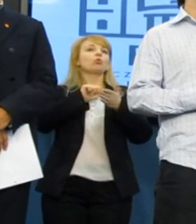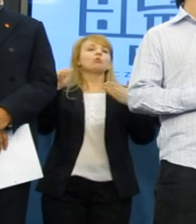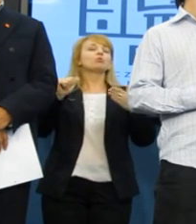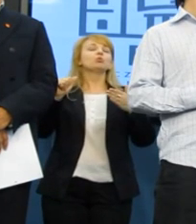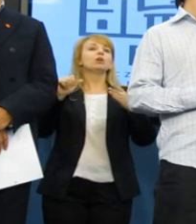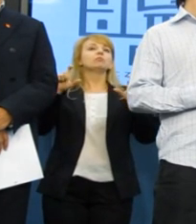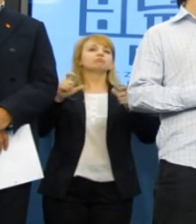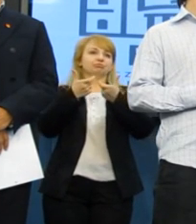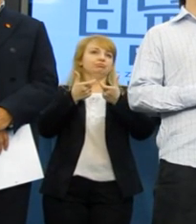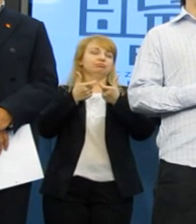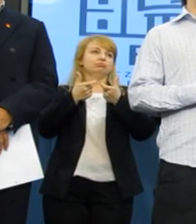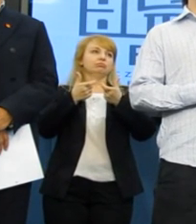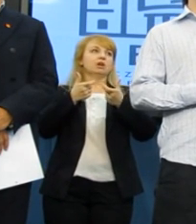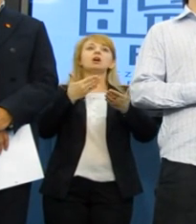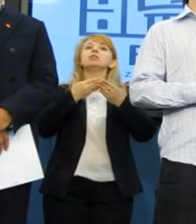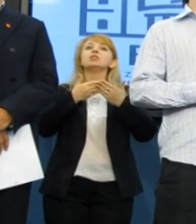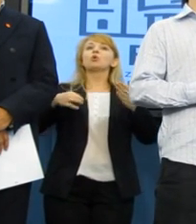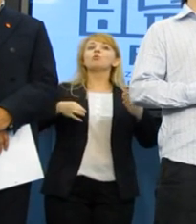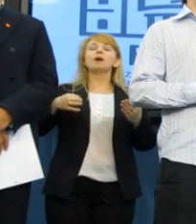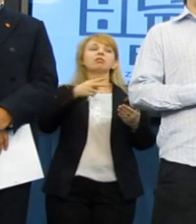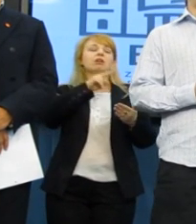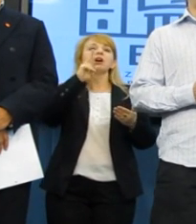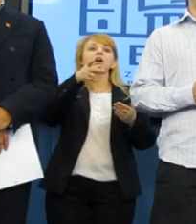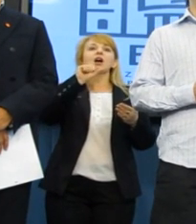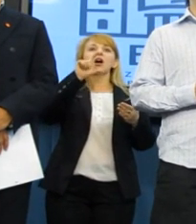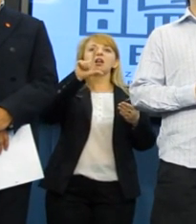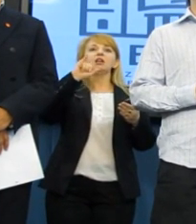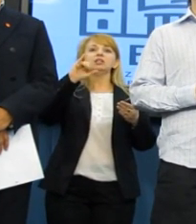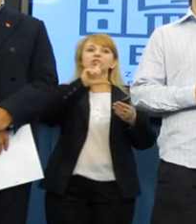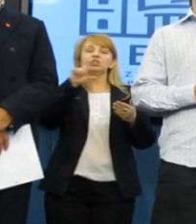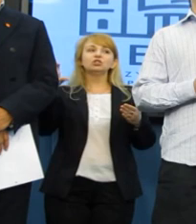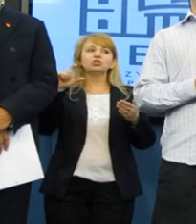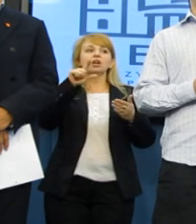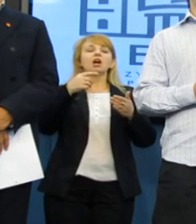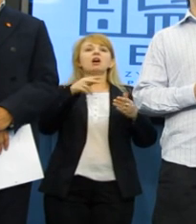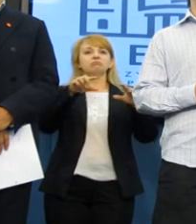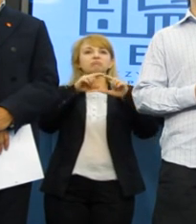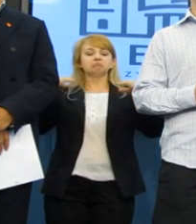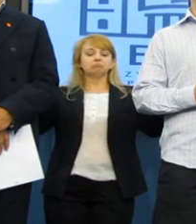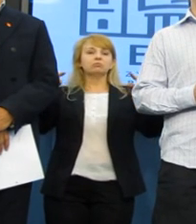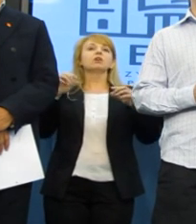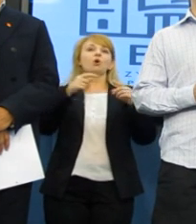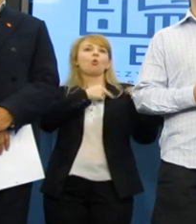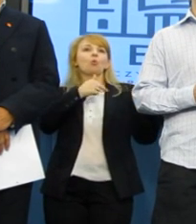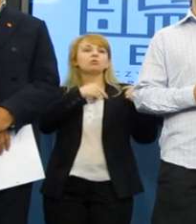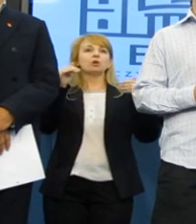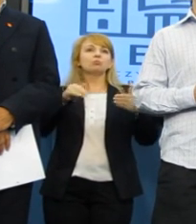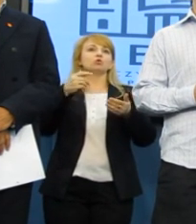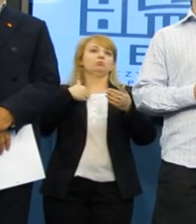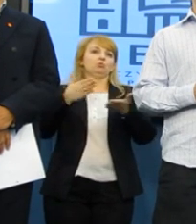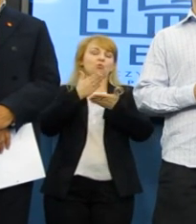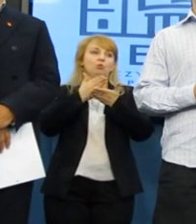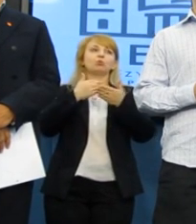właśnie pan Ryszard Kalisz mógłby się też w ramach tej komisji sprawą zająć. Ja zostałem zatrzymany